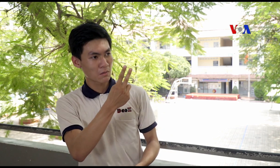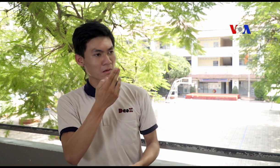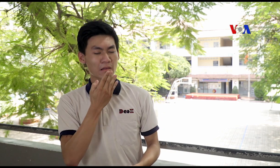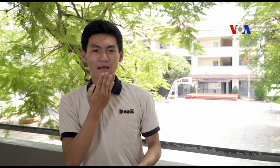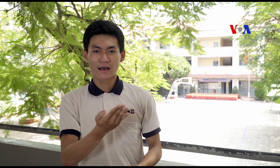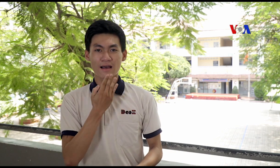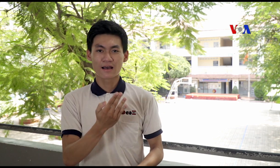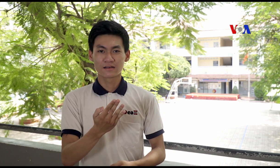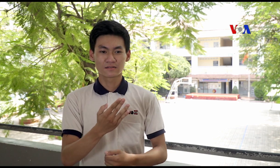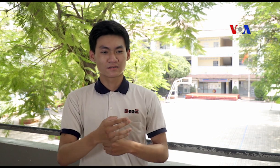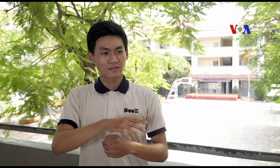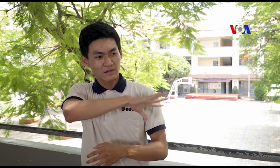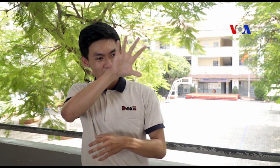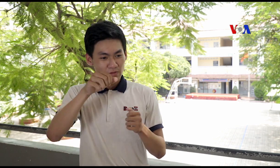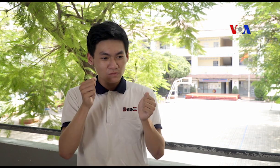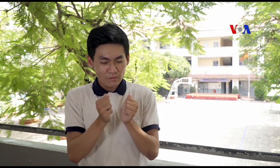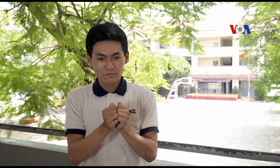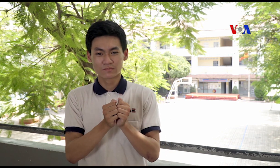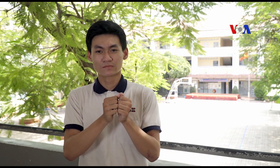Em cảm thấy nơi đây thật tuyệt vời.